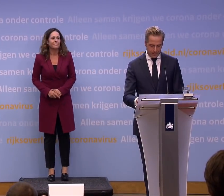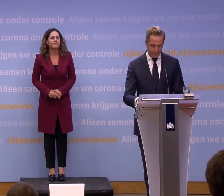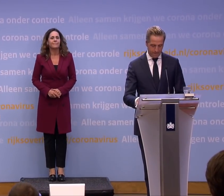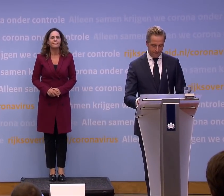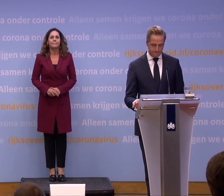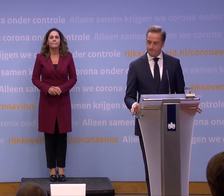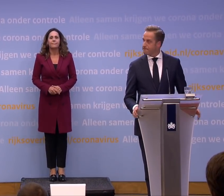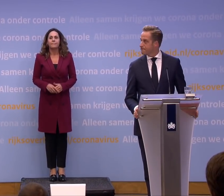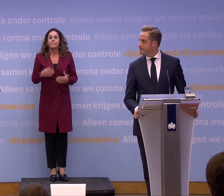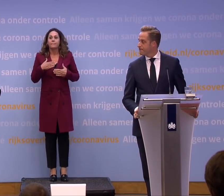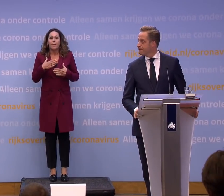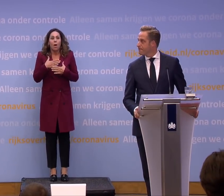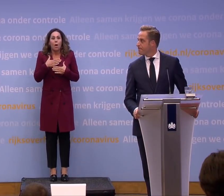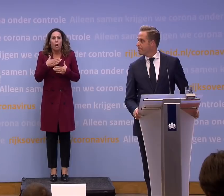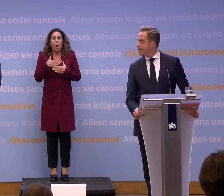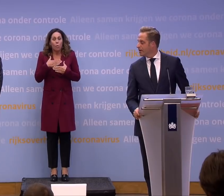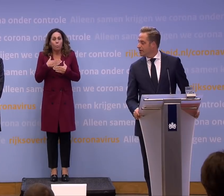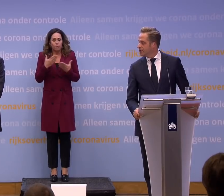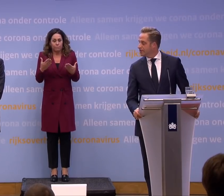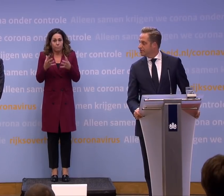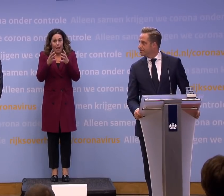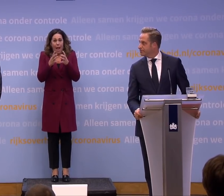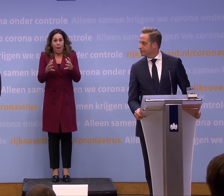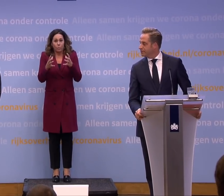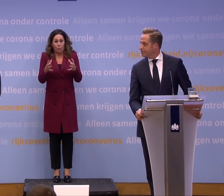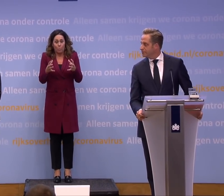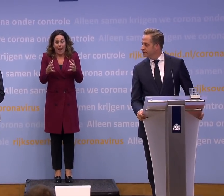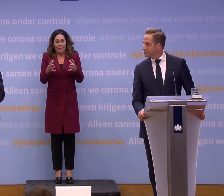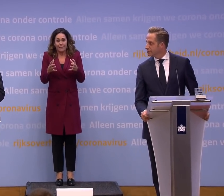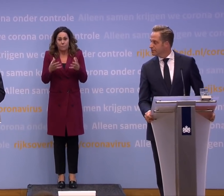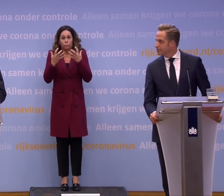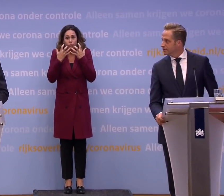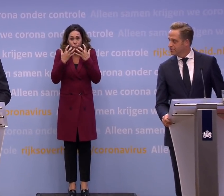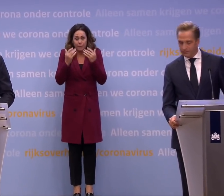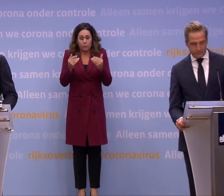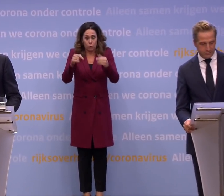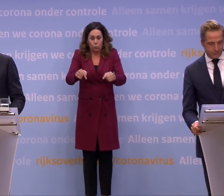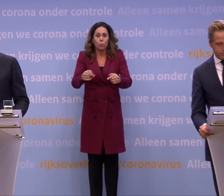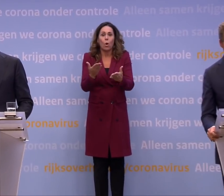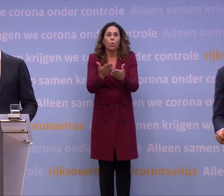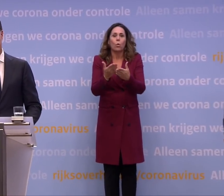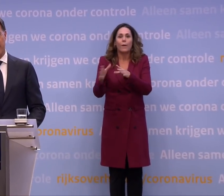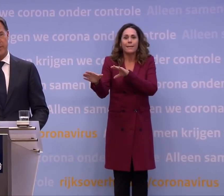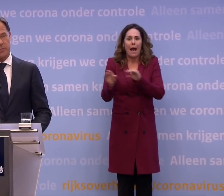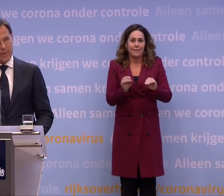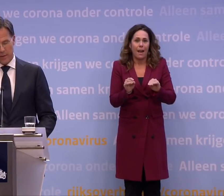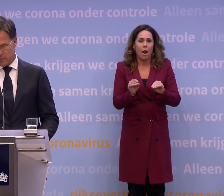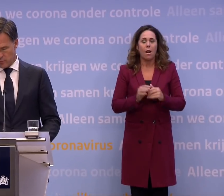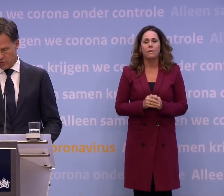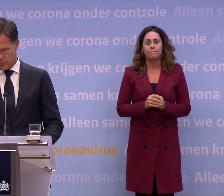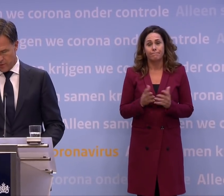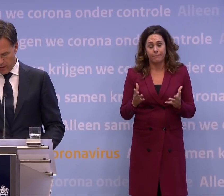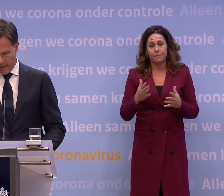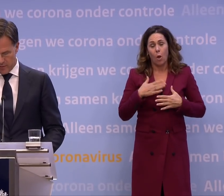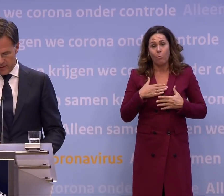Ik hoop dat u ons deze uitgebreide aanloop naar de concrete maatregelen vergeeft. Maar we vinden het meer